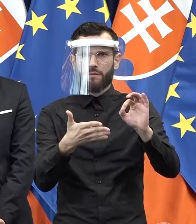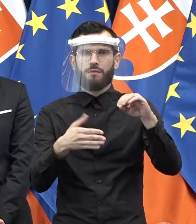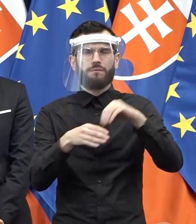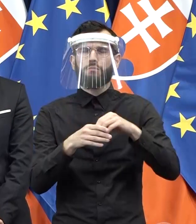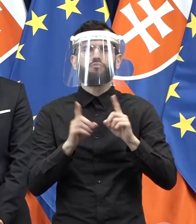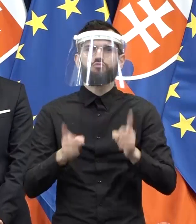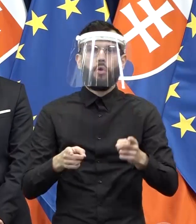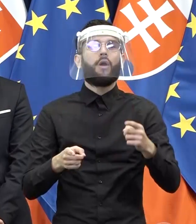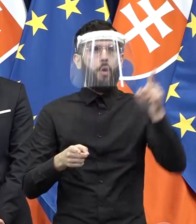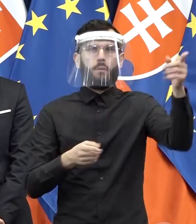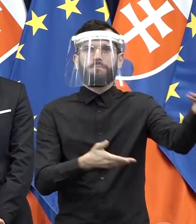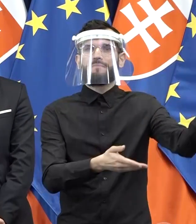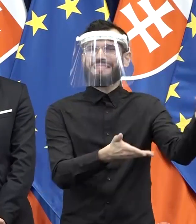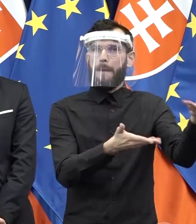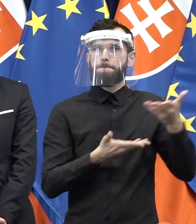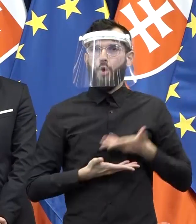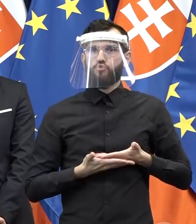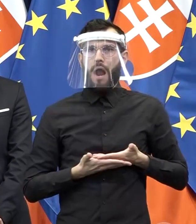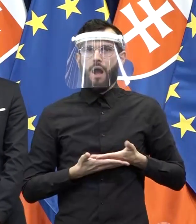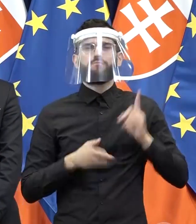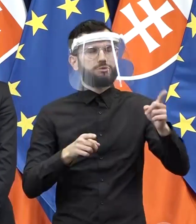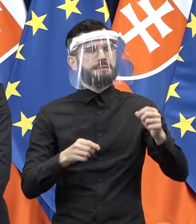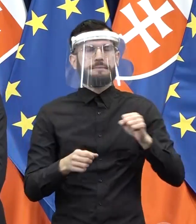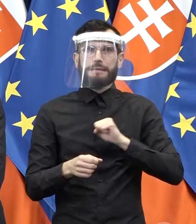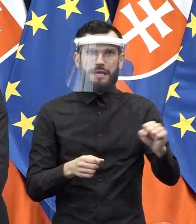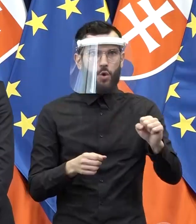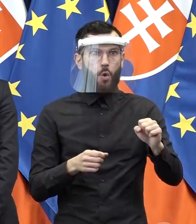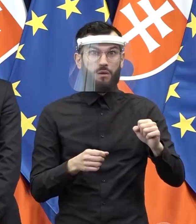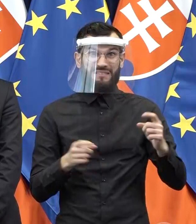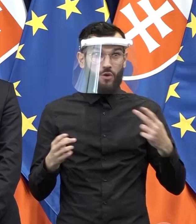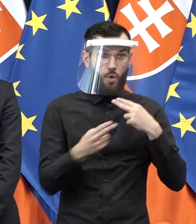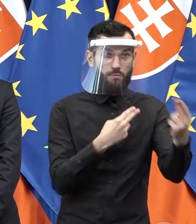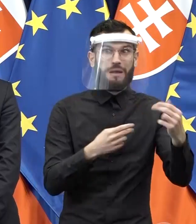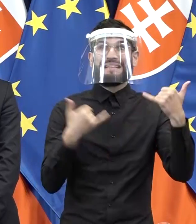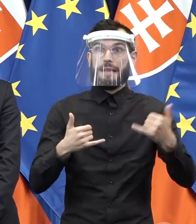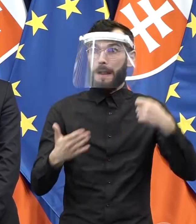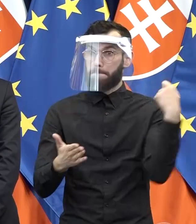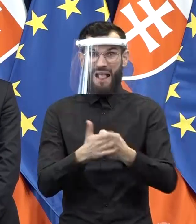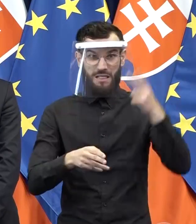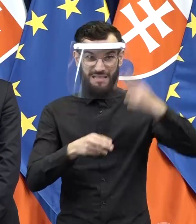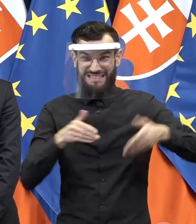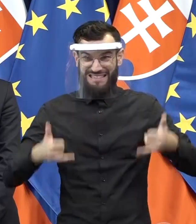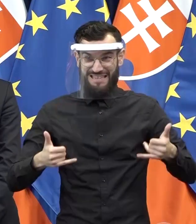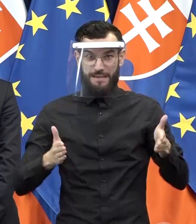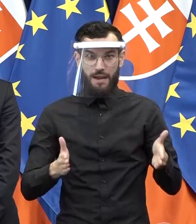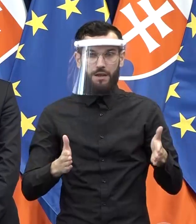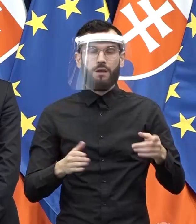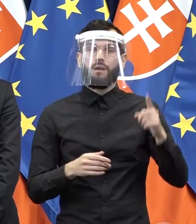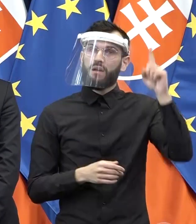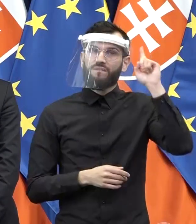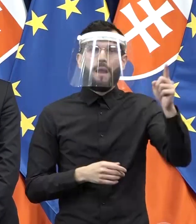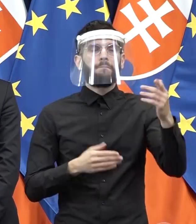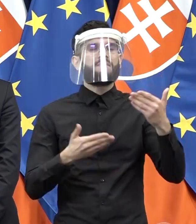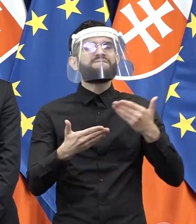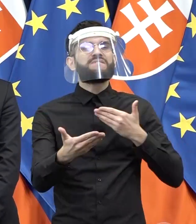dostali ponuku. Musíme veľmi rýchlo reagovať. Dodnes tá ponuka je platná. Veríme, že vzhľadom aj na